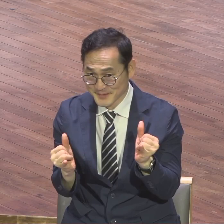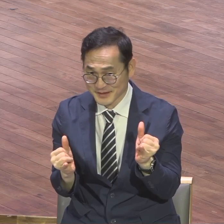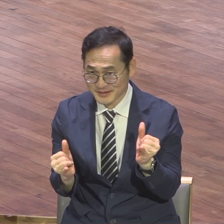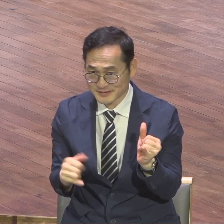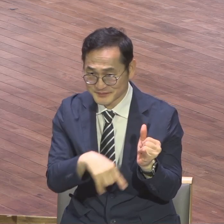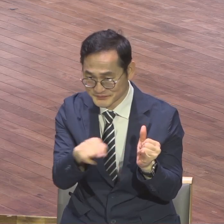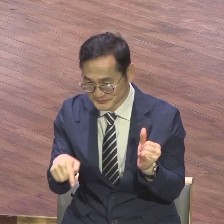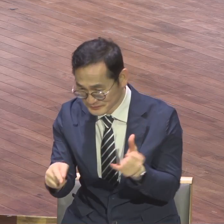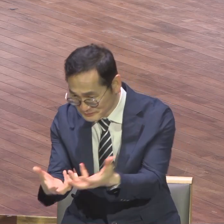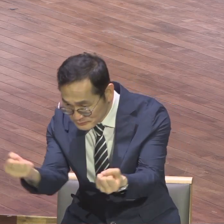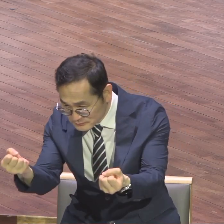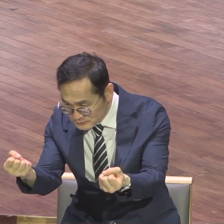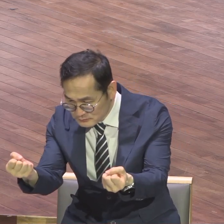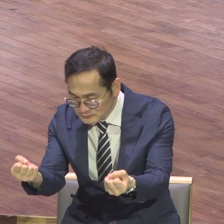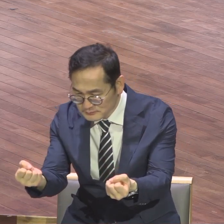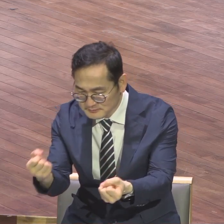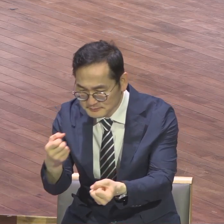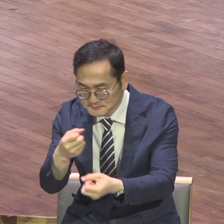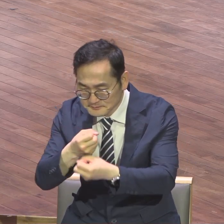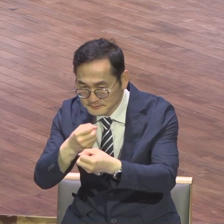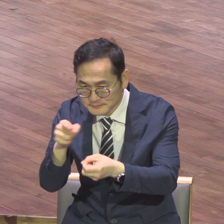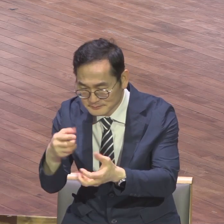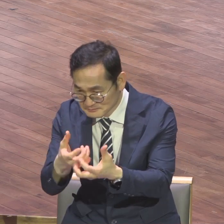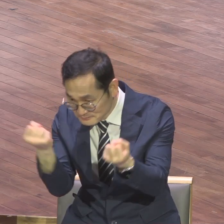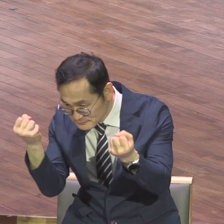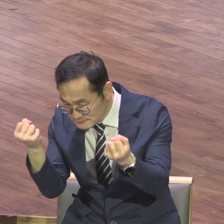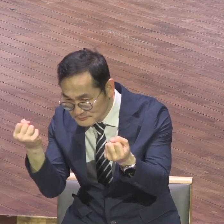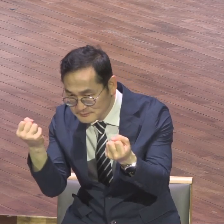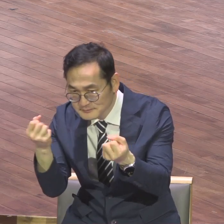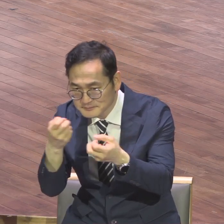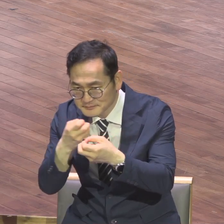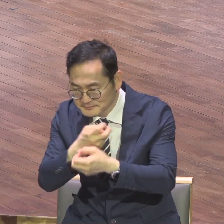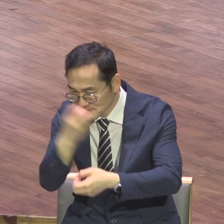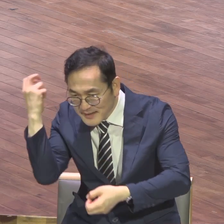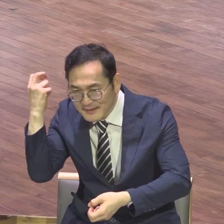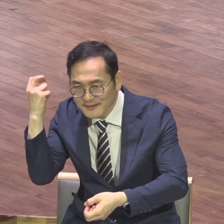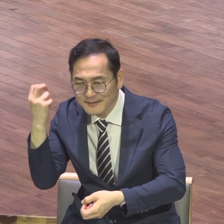곧바로 이 문제의 본질을 바로 해결해 버립니다.